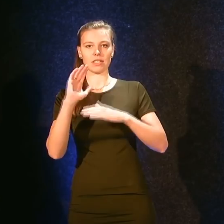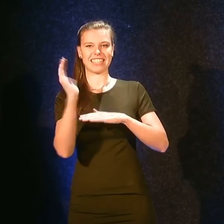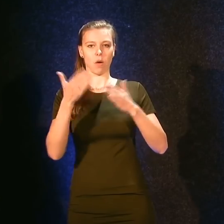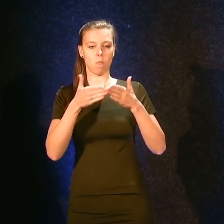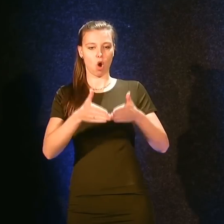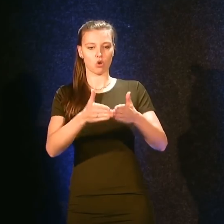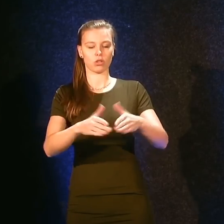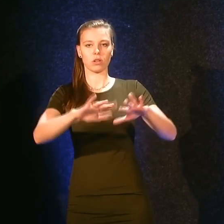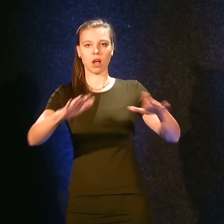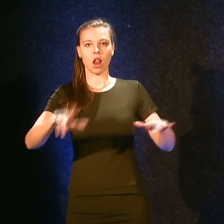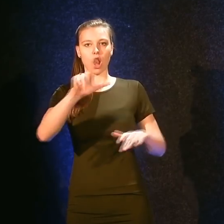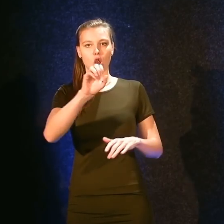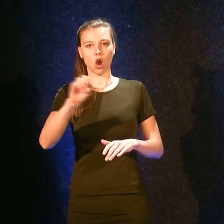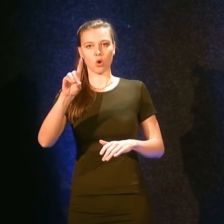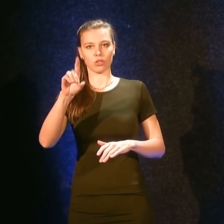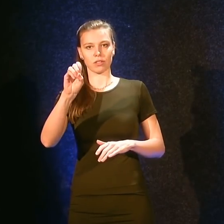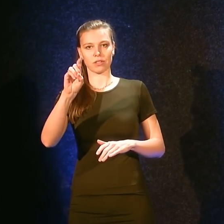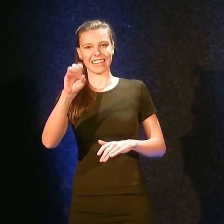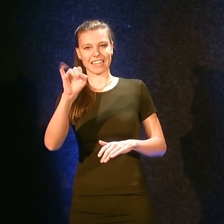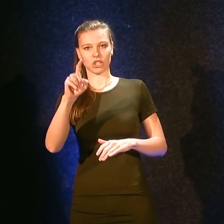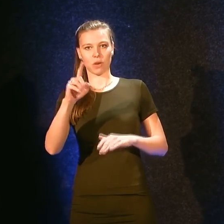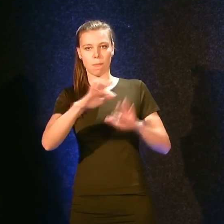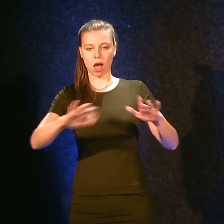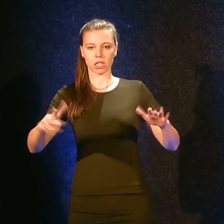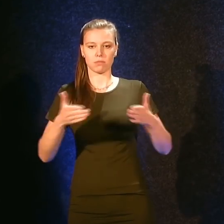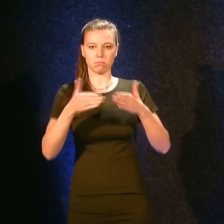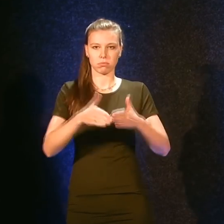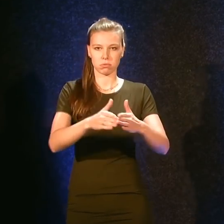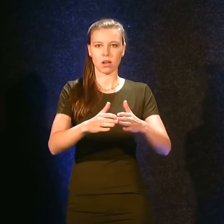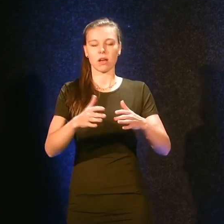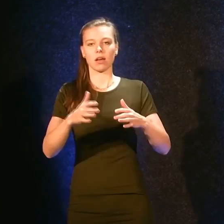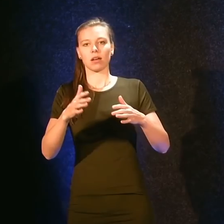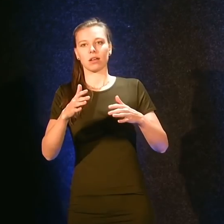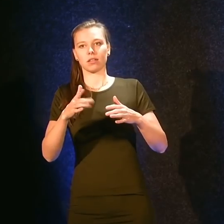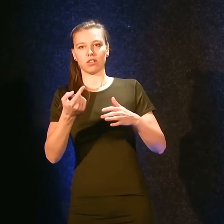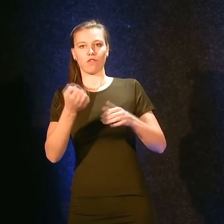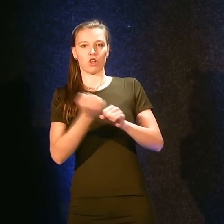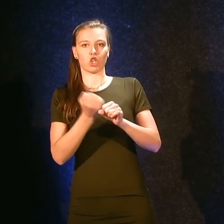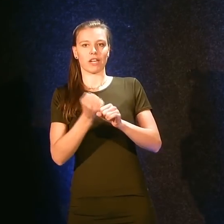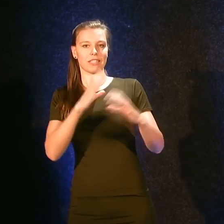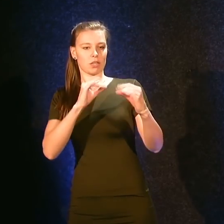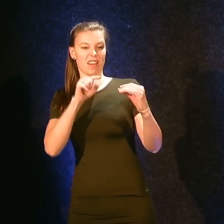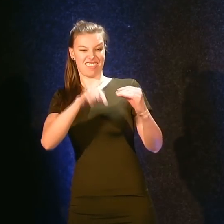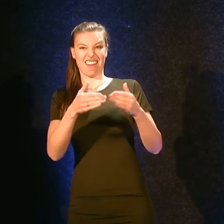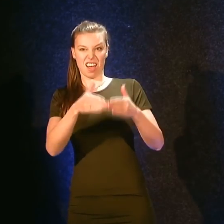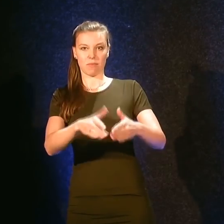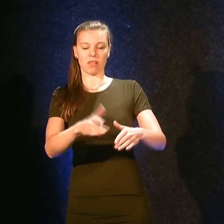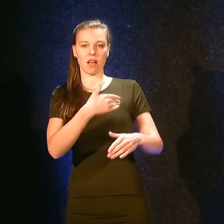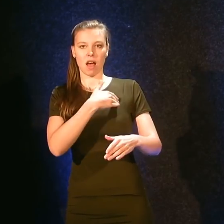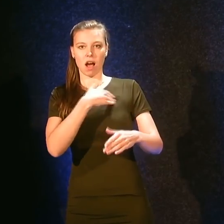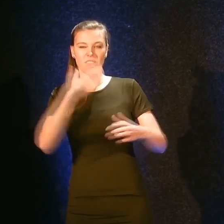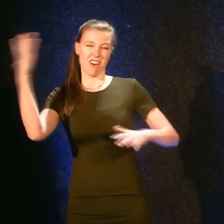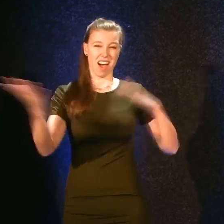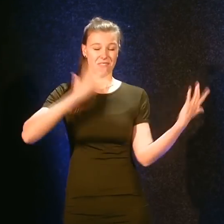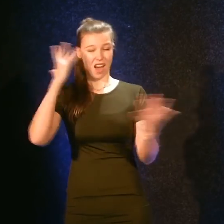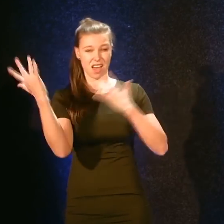Maar onverwachts ging het heel hard waaien. En het werd een heel lang functioneringsgesprek. Het duurde eindeloos voor we terug waren aan